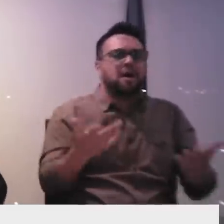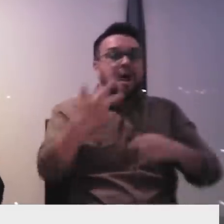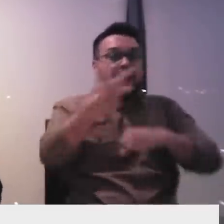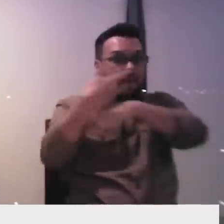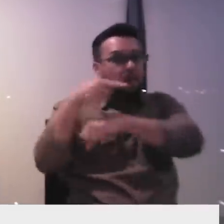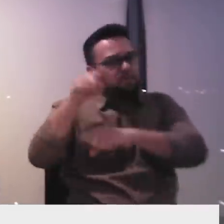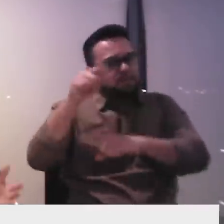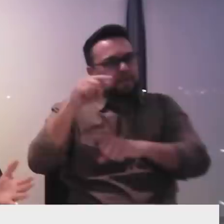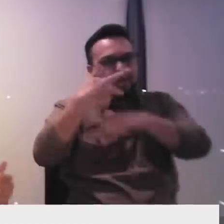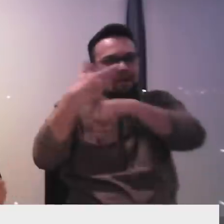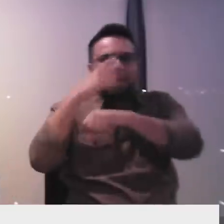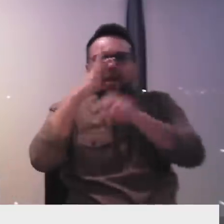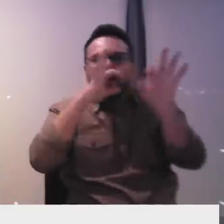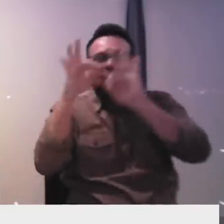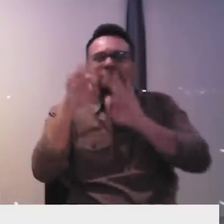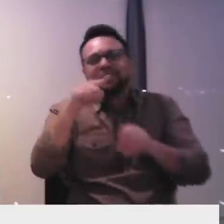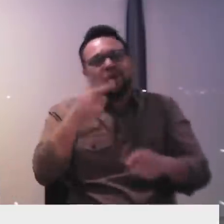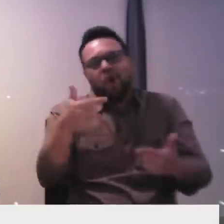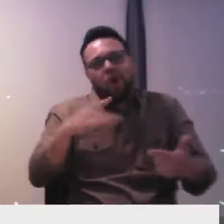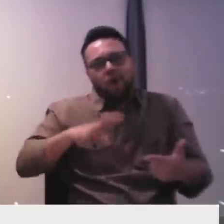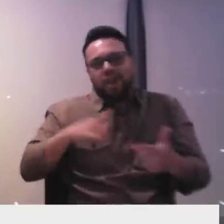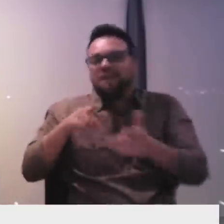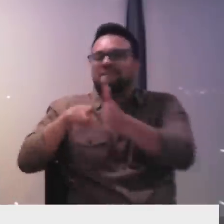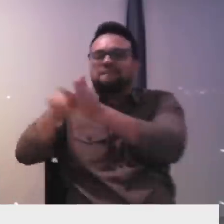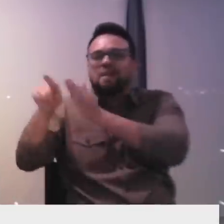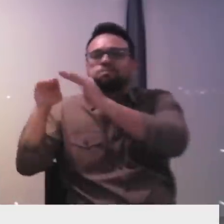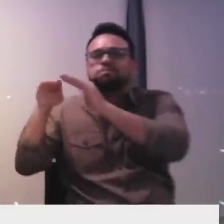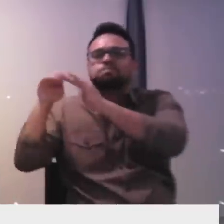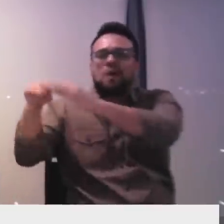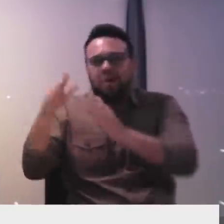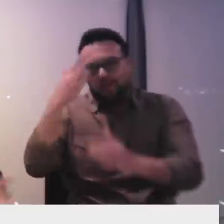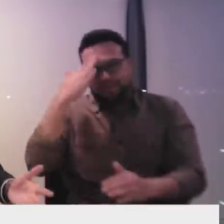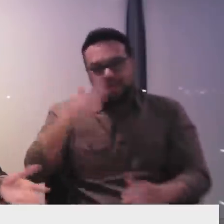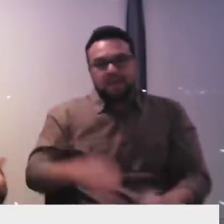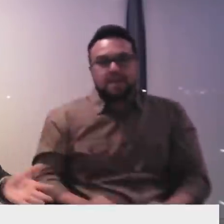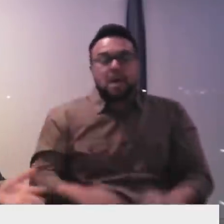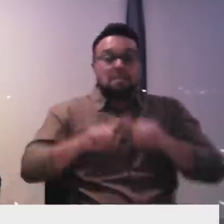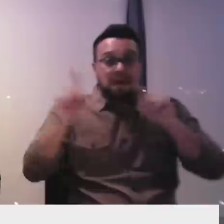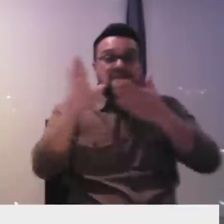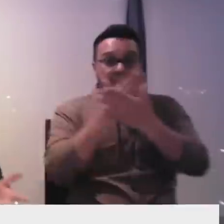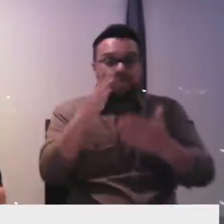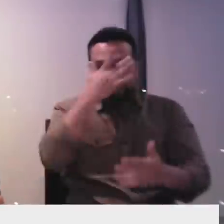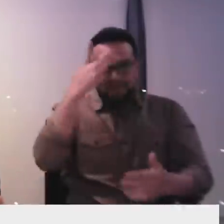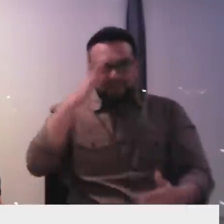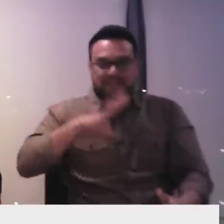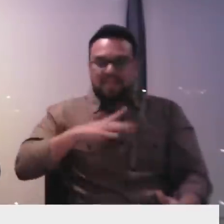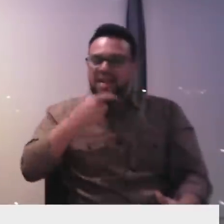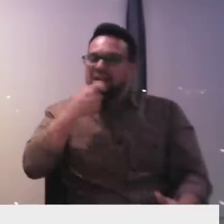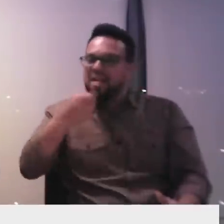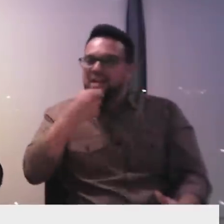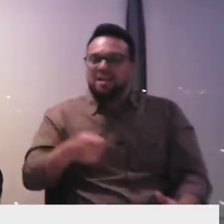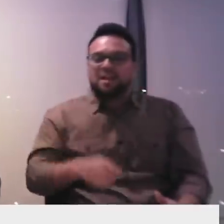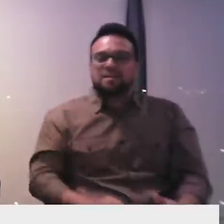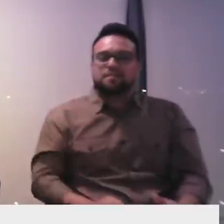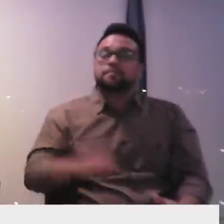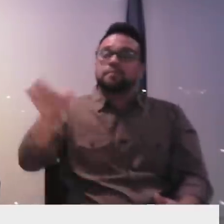aí. Você não vai ter coragem de perguntar, né? Eu sei disso. Tá? Mas vai ter repórter que vai ter coragem. Sr.